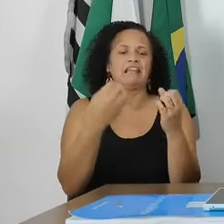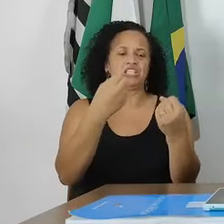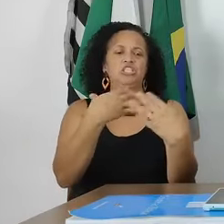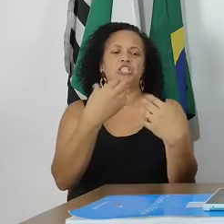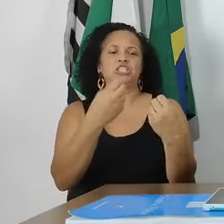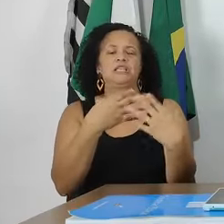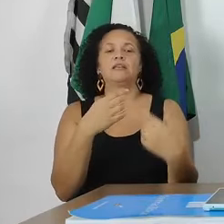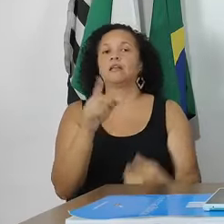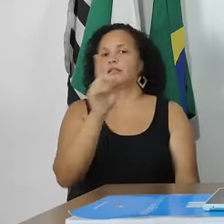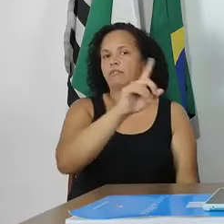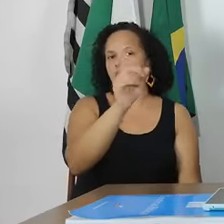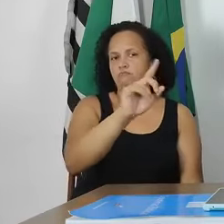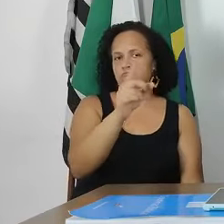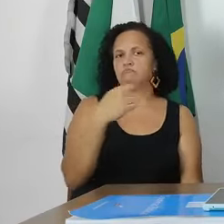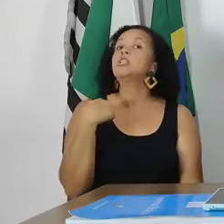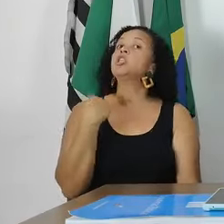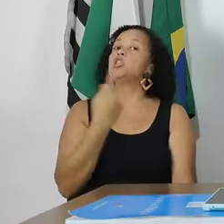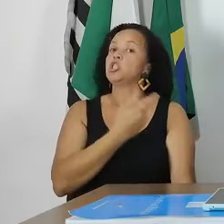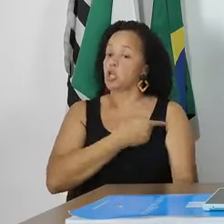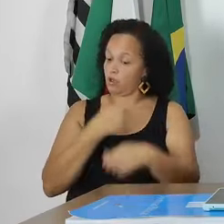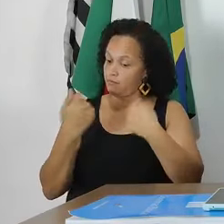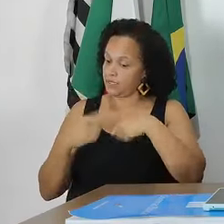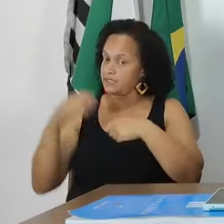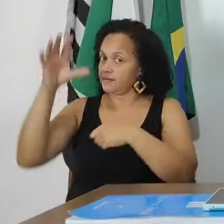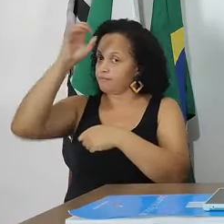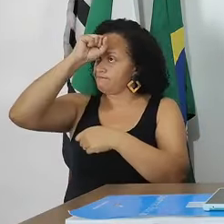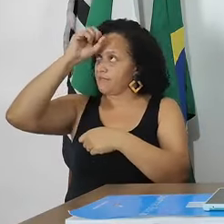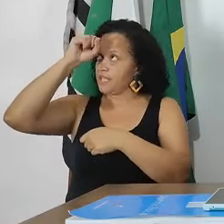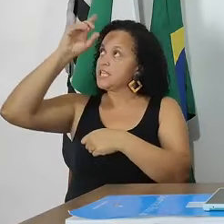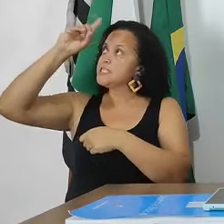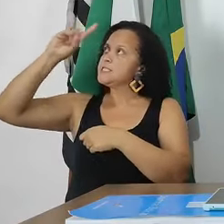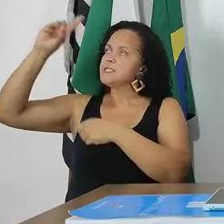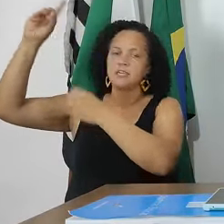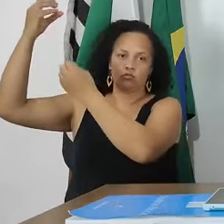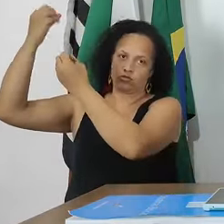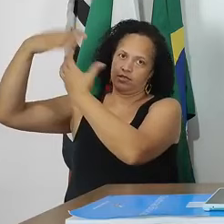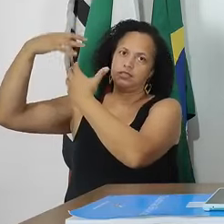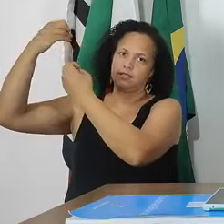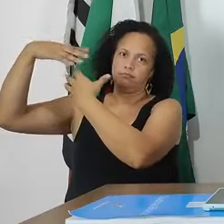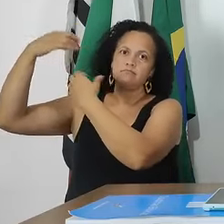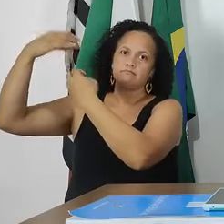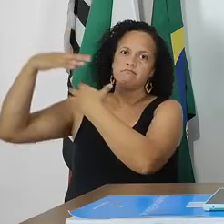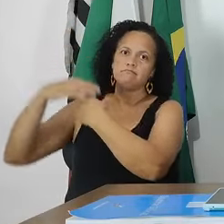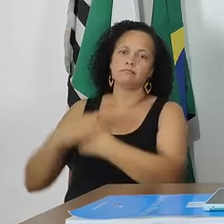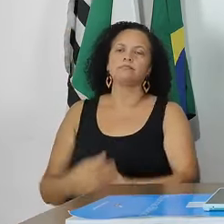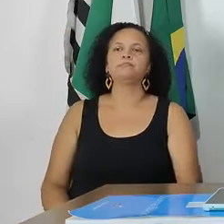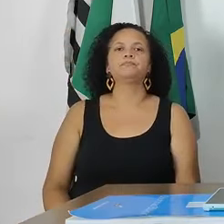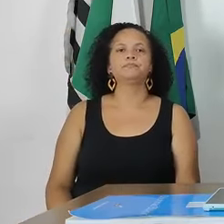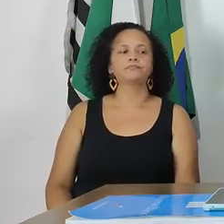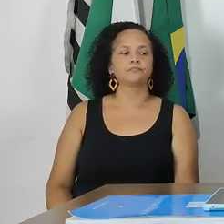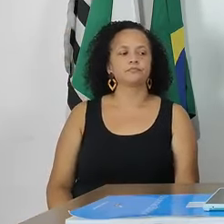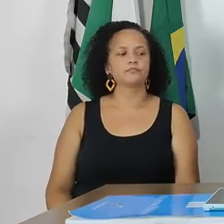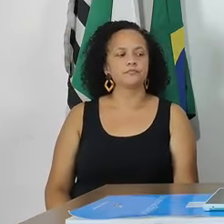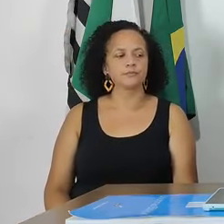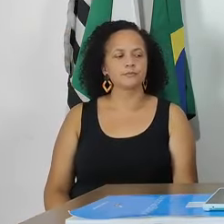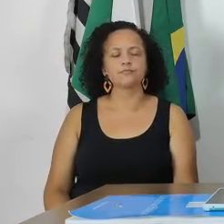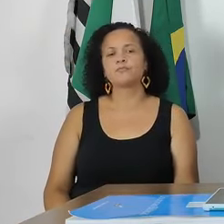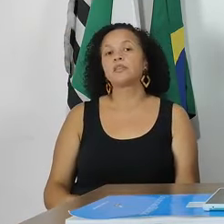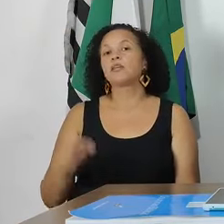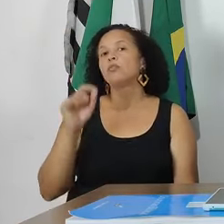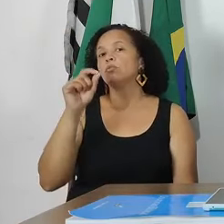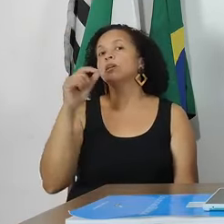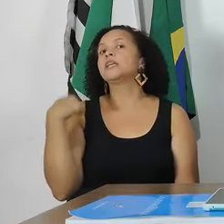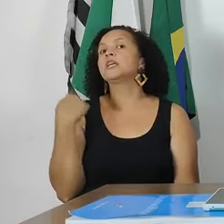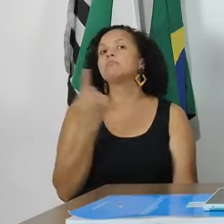nós somos peregrinos aqui, nós somos de lá, do alto, amém? Então, o que nós